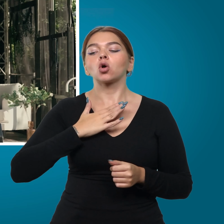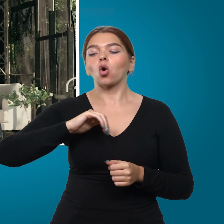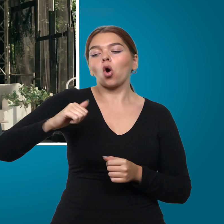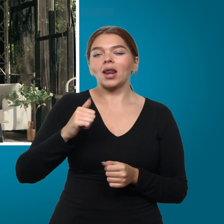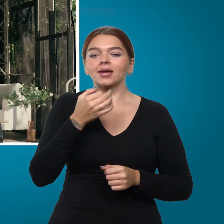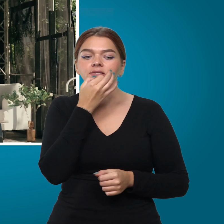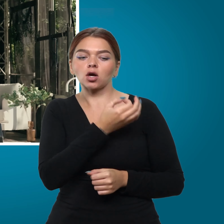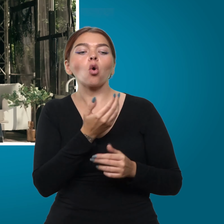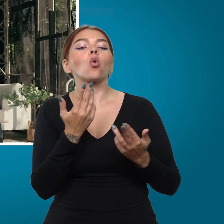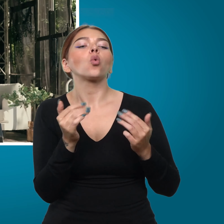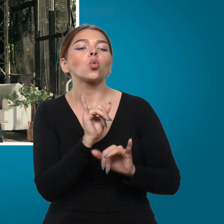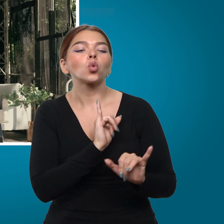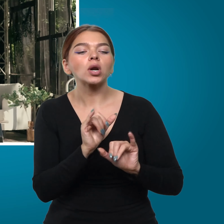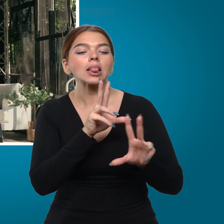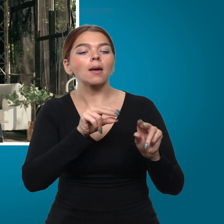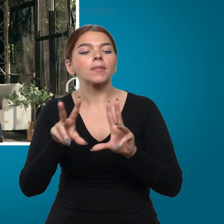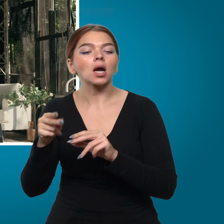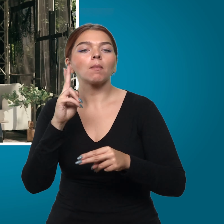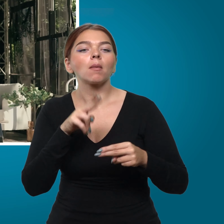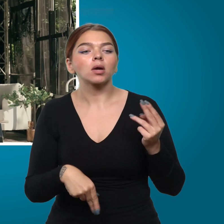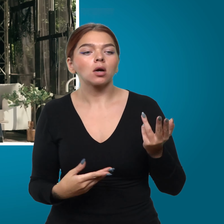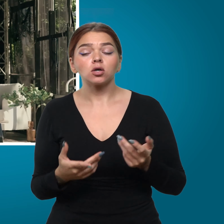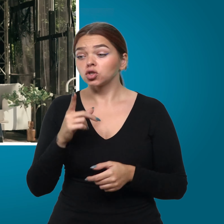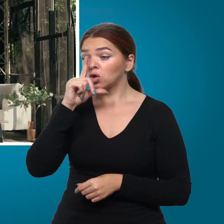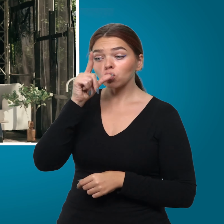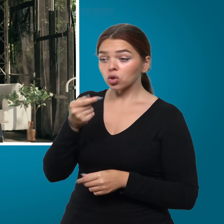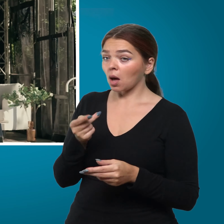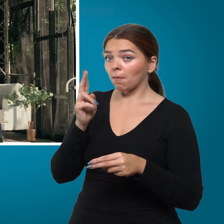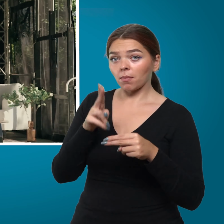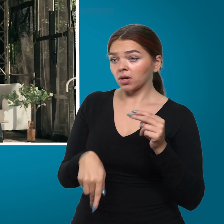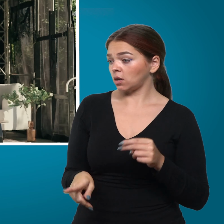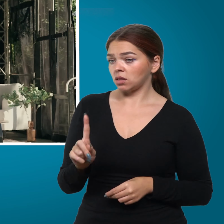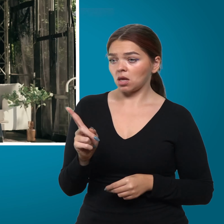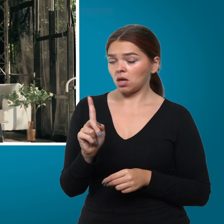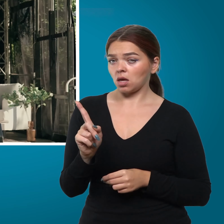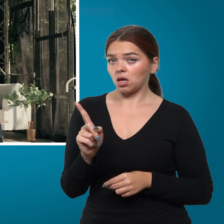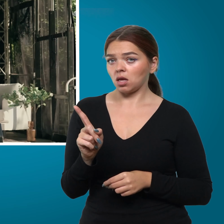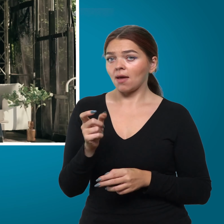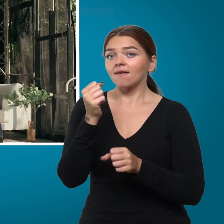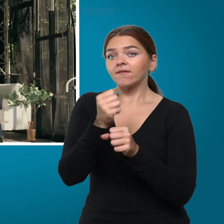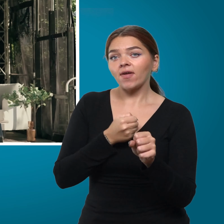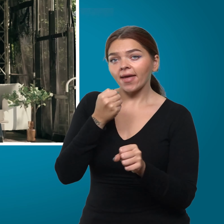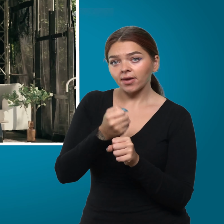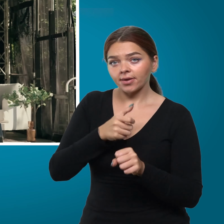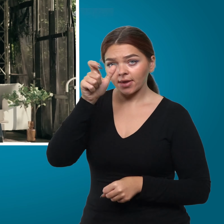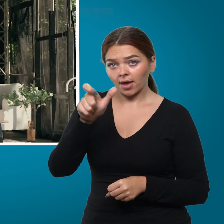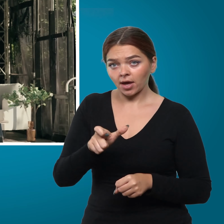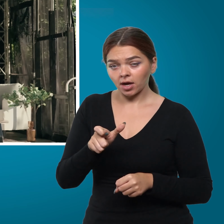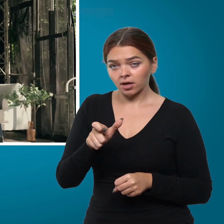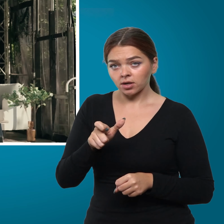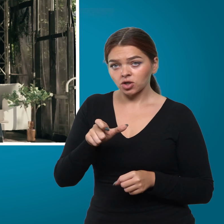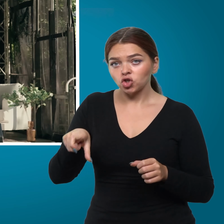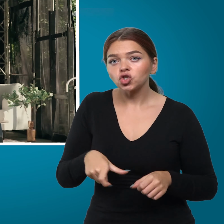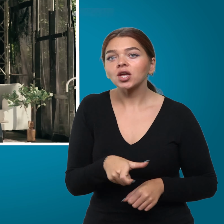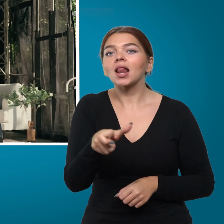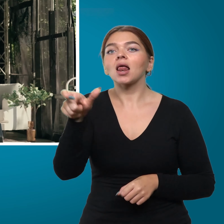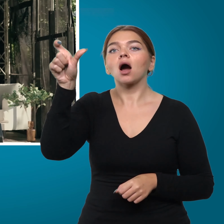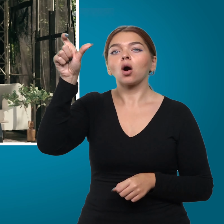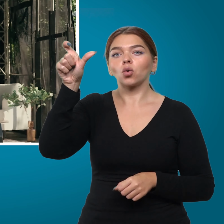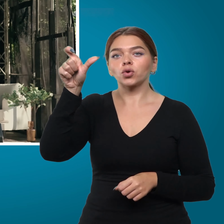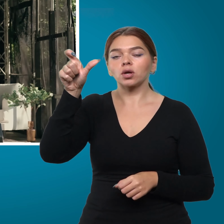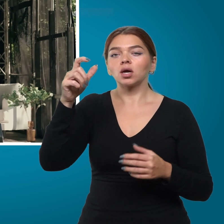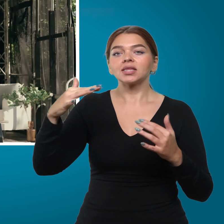Ne? Pagrindinė veikėja knygoje nemiršta. Kas nemėgsta liūdnų pabaigų, galite drąsiai skaityti.